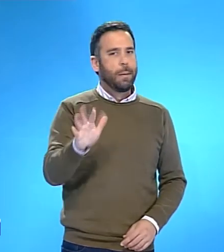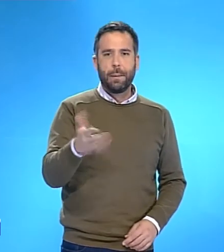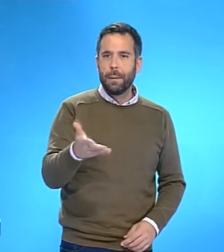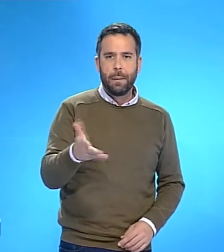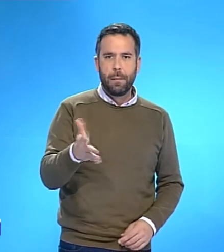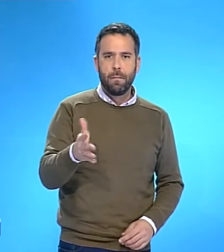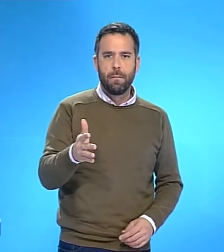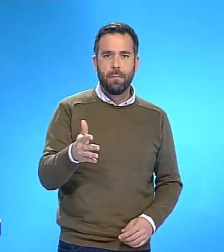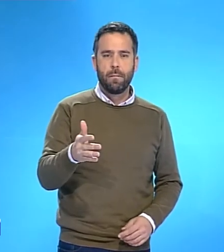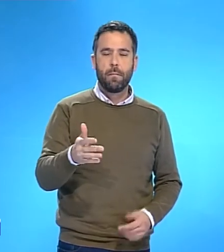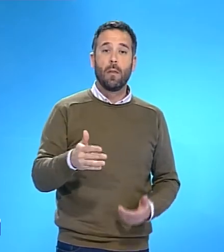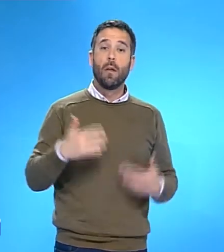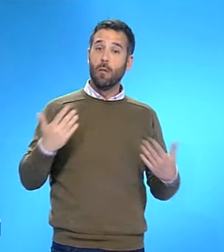le costaba mucho recordar las cosas.